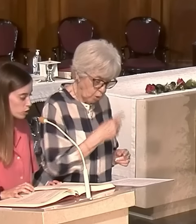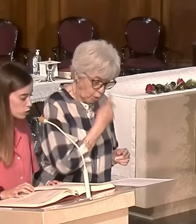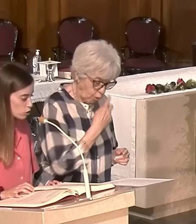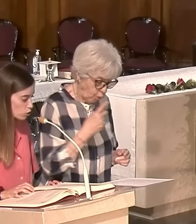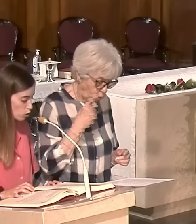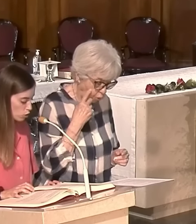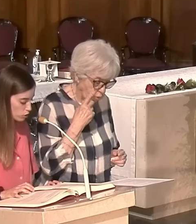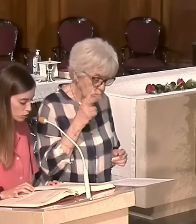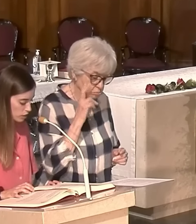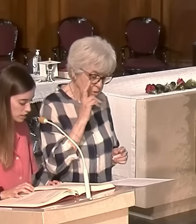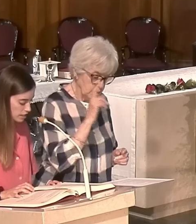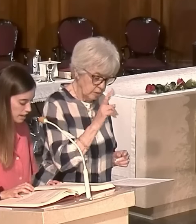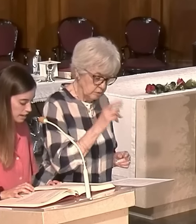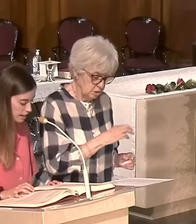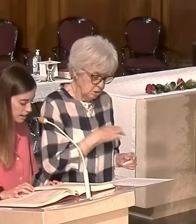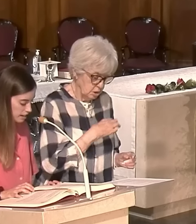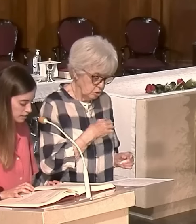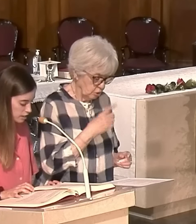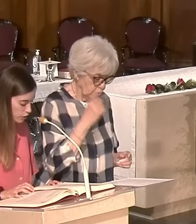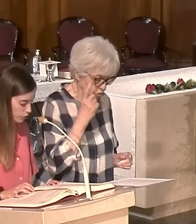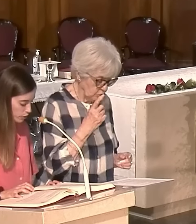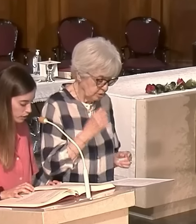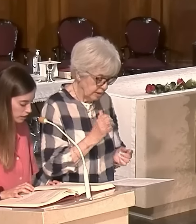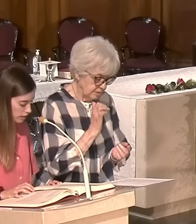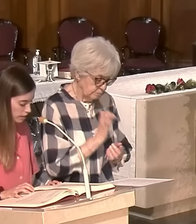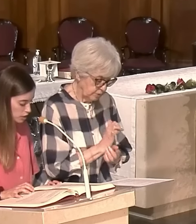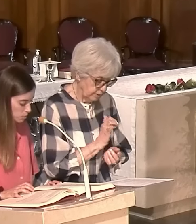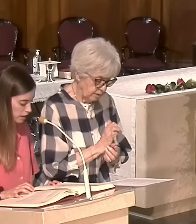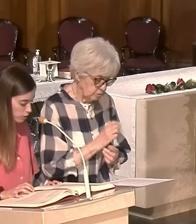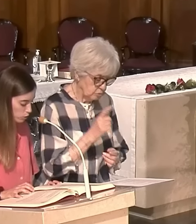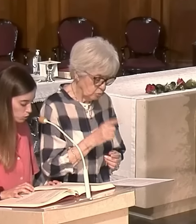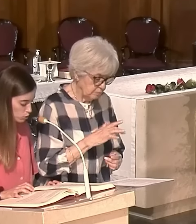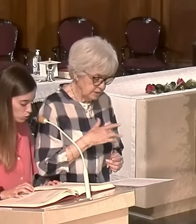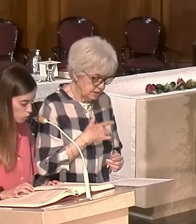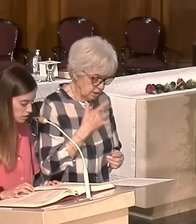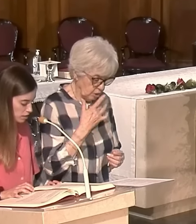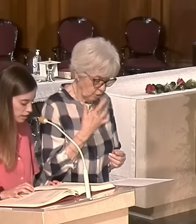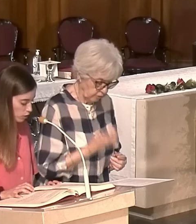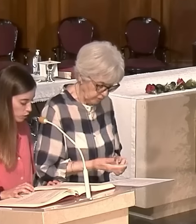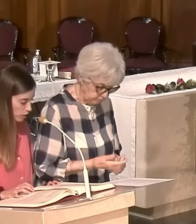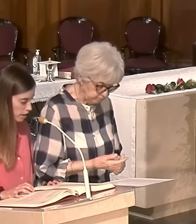Nuestros ojos están en el Señor, esperando su misericordia.